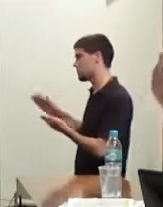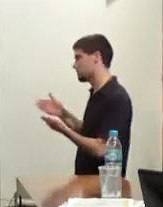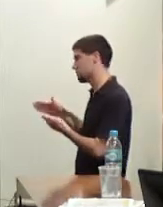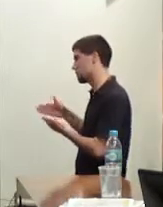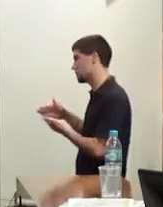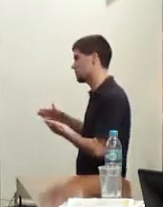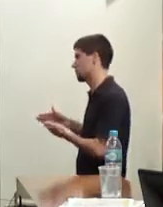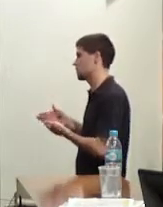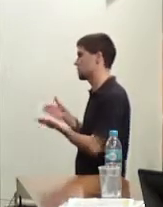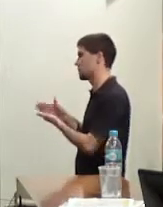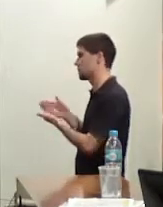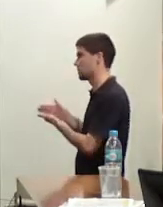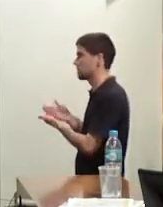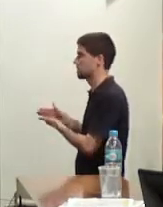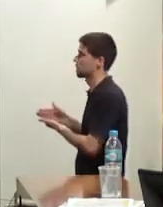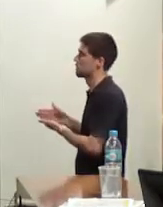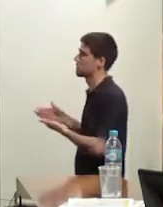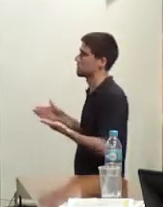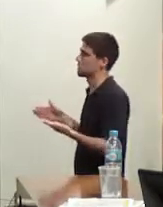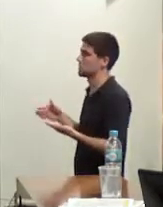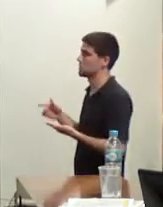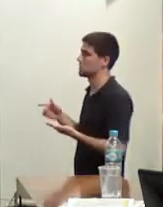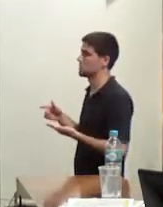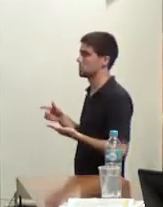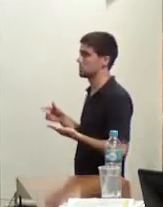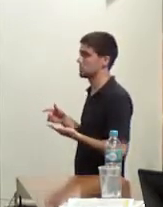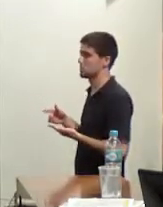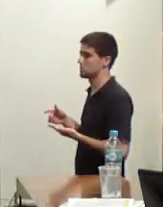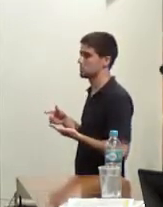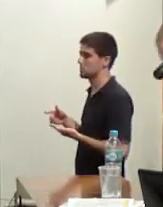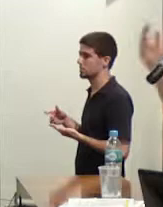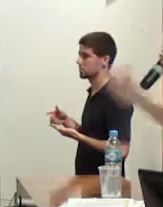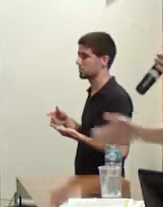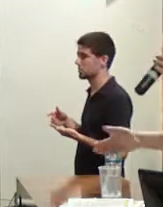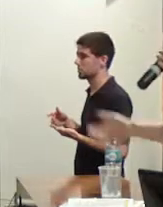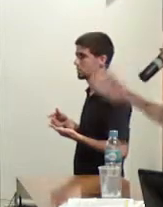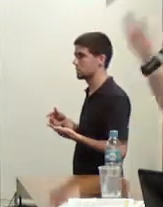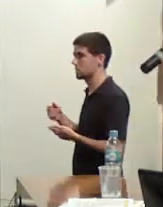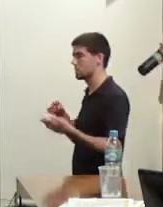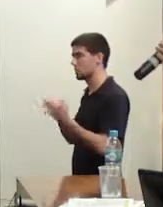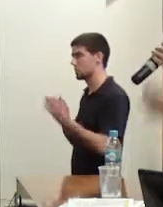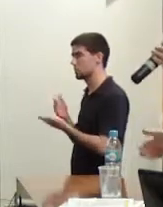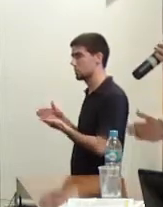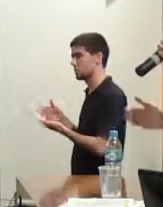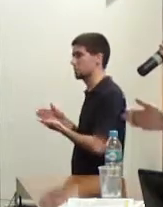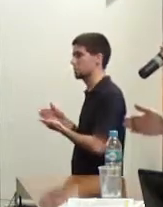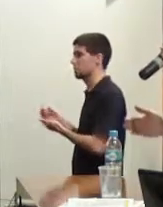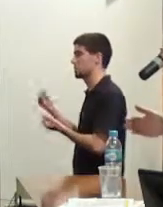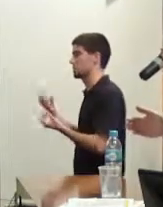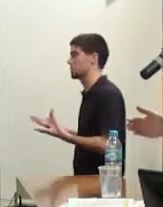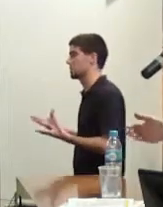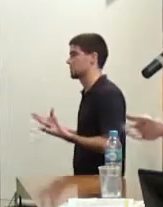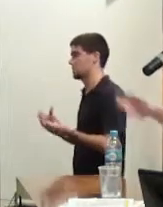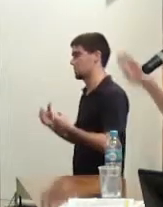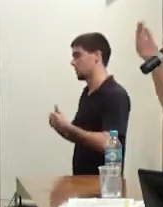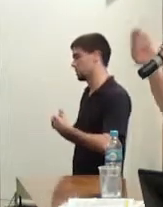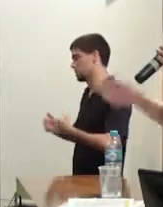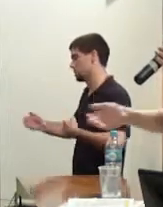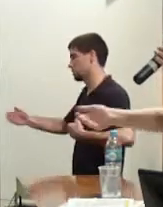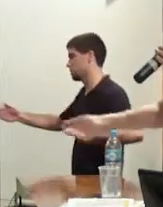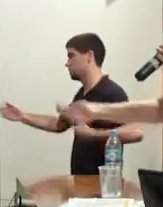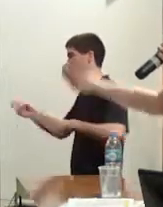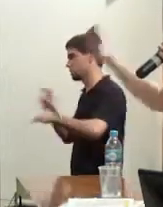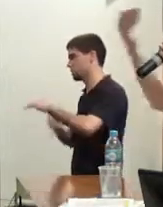3 o 4 años. Muchos de nosotros no votamos esos endeudamientos, pero la ciudad se endeudó para ampliar la línea de subte,